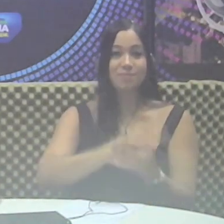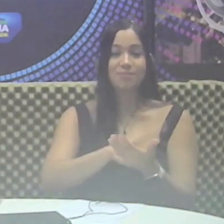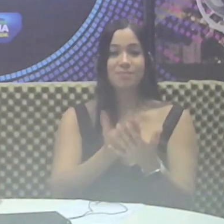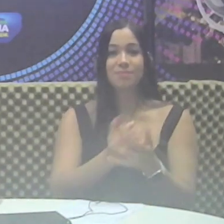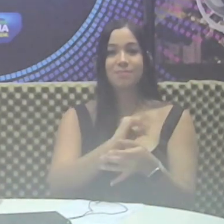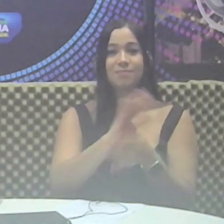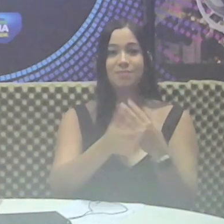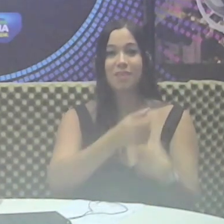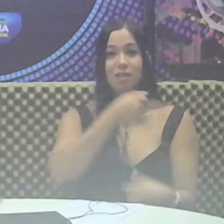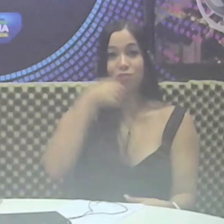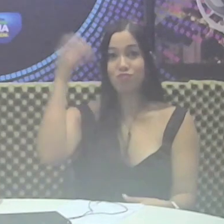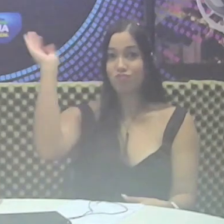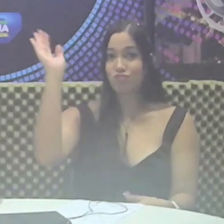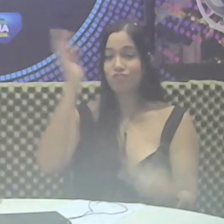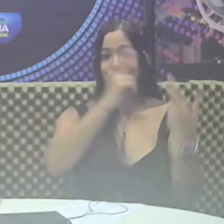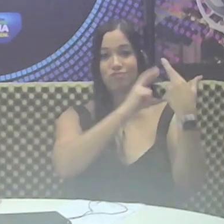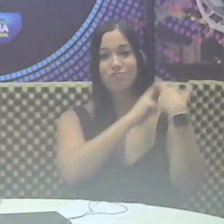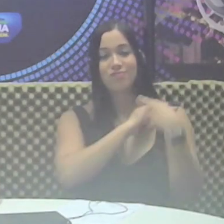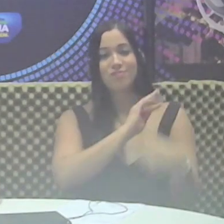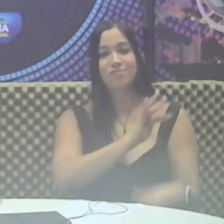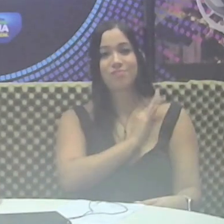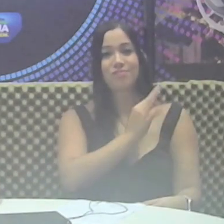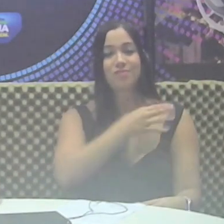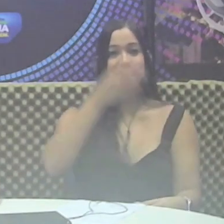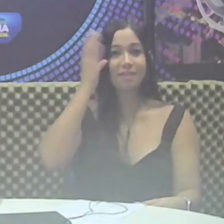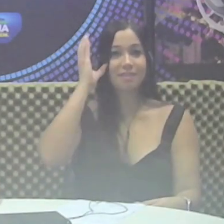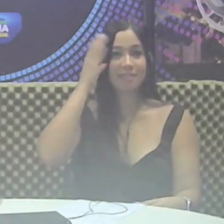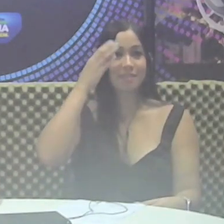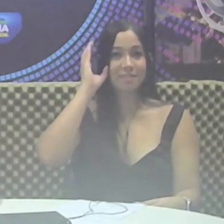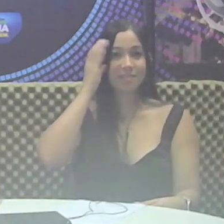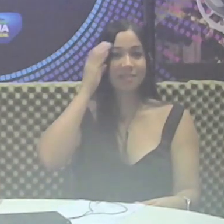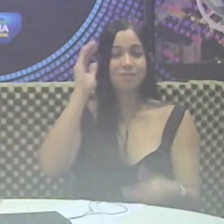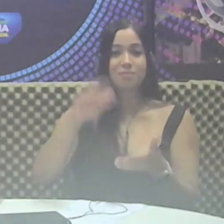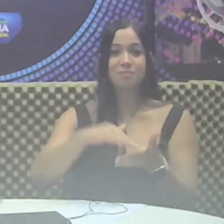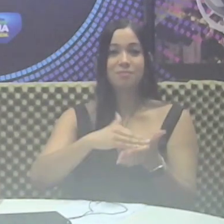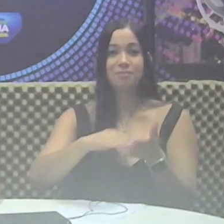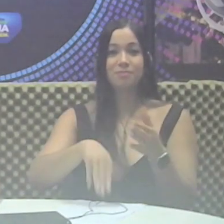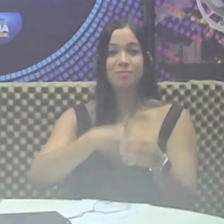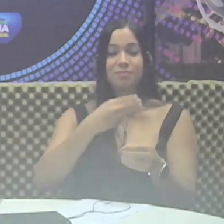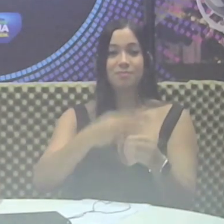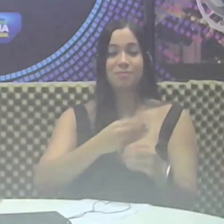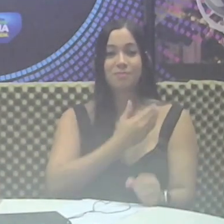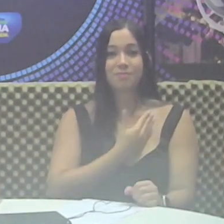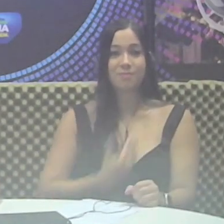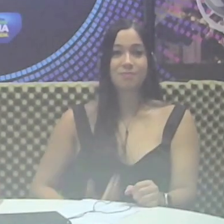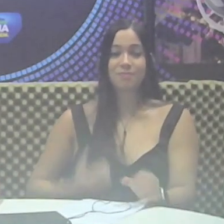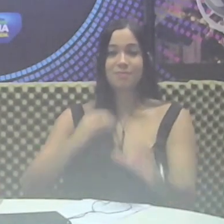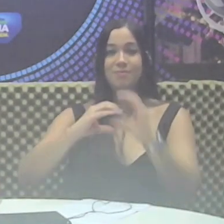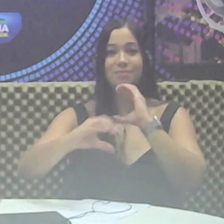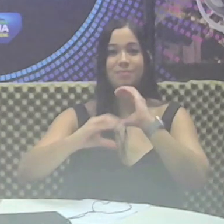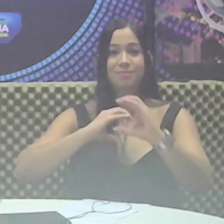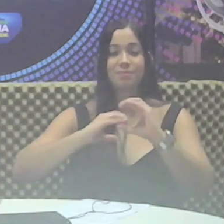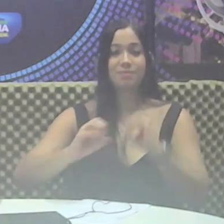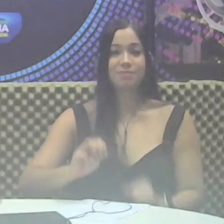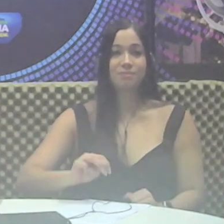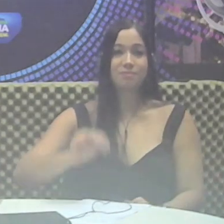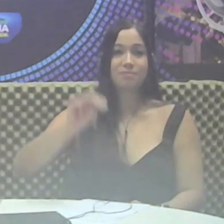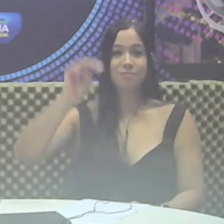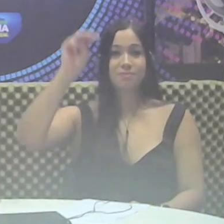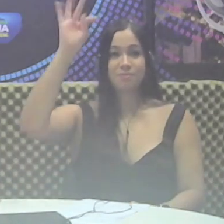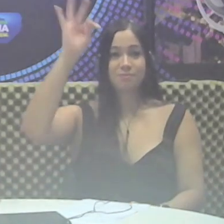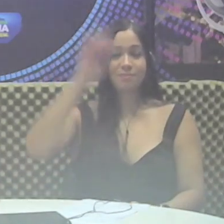Aires. Tradução em Libras, Amanda Valentim. Responsável técnico, Cristiano Silva. Secretário Municipal de Governo e